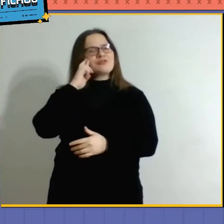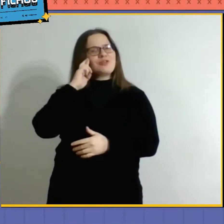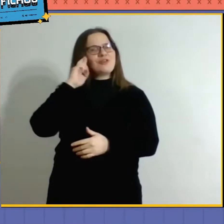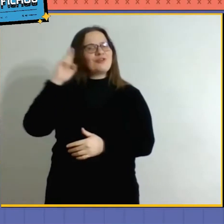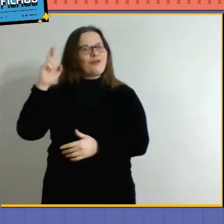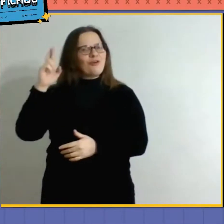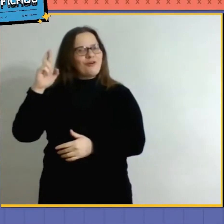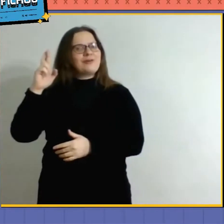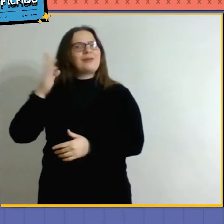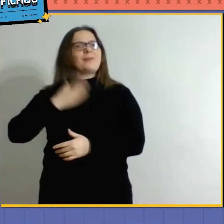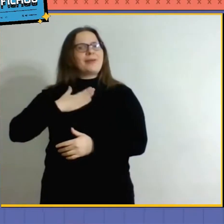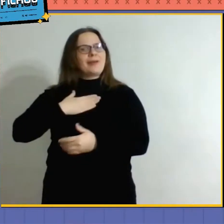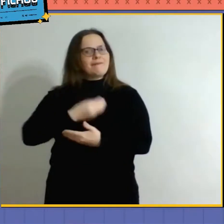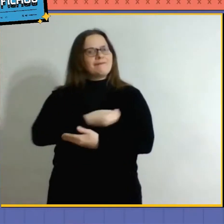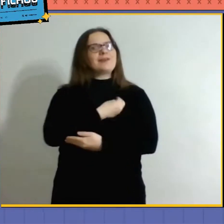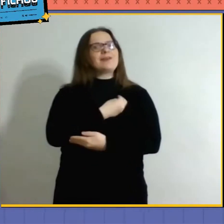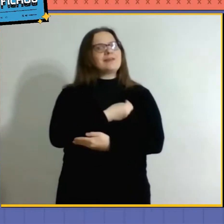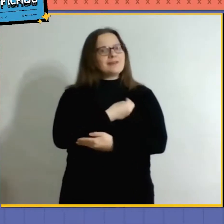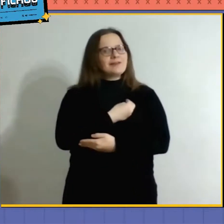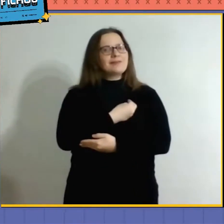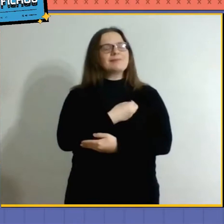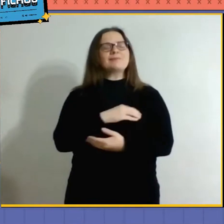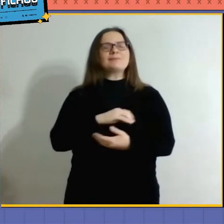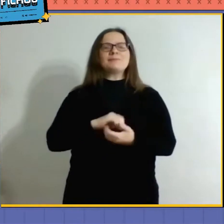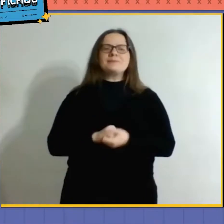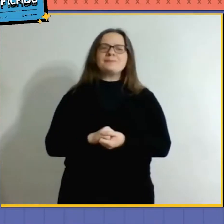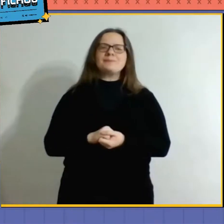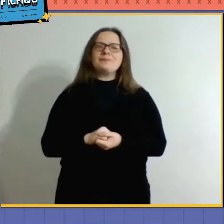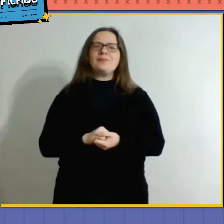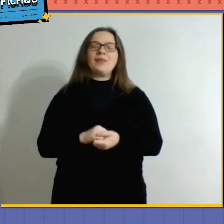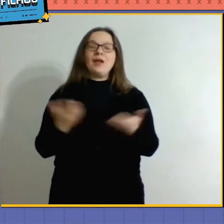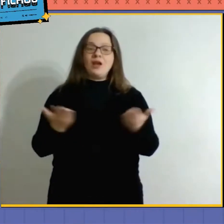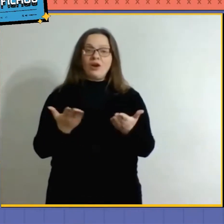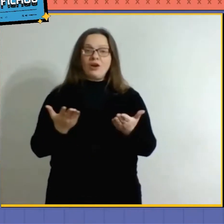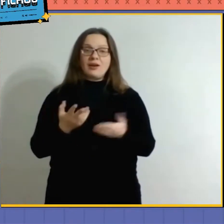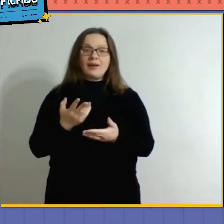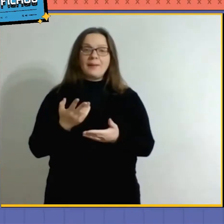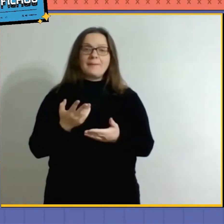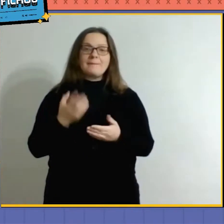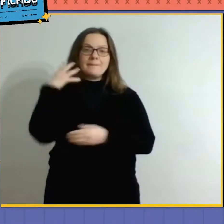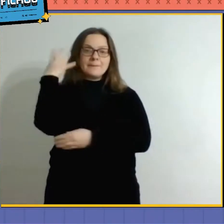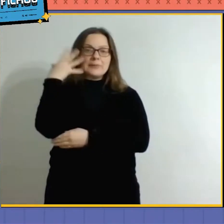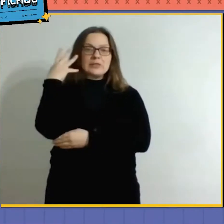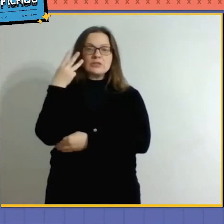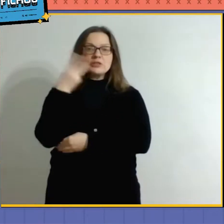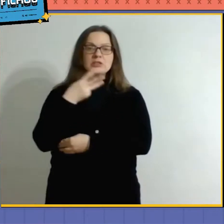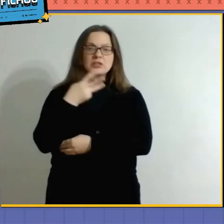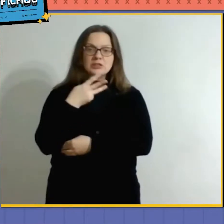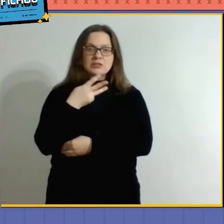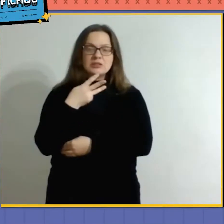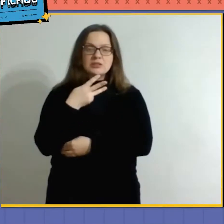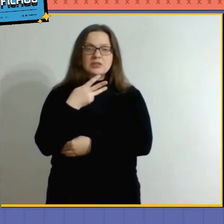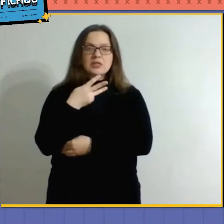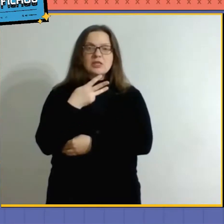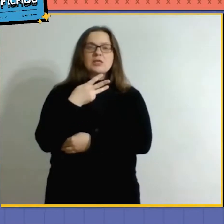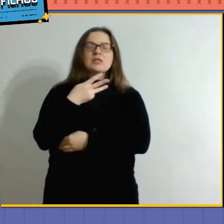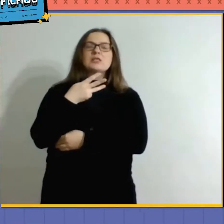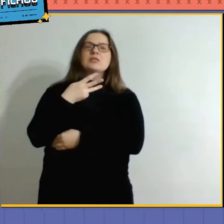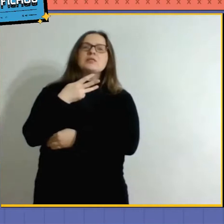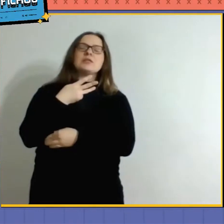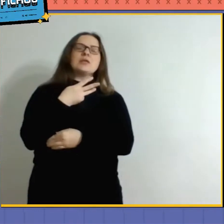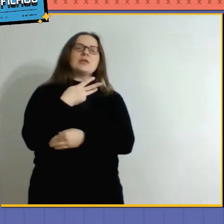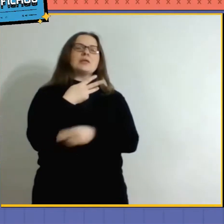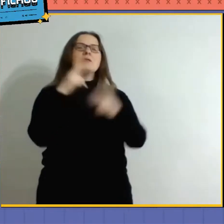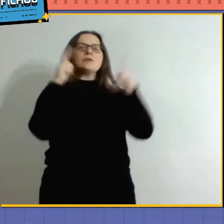senhor da nossa vida então nós chegamos agora da mensagem três e fala de nós temos exemplo dos fiéis na nossa